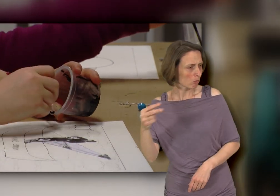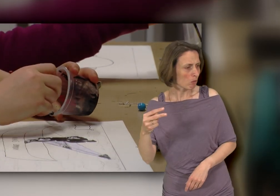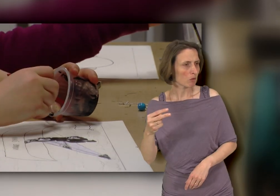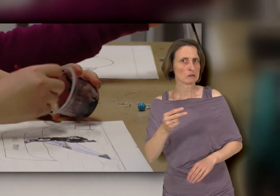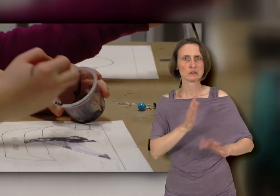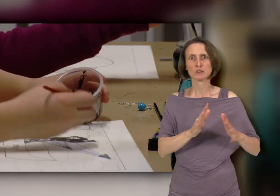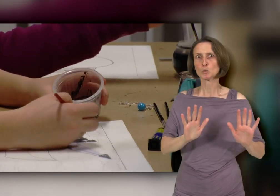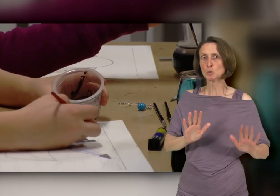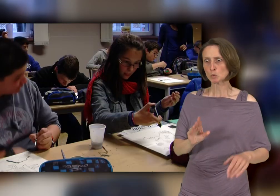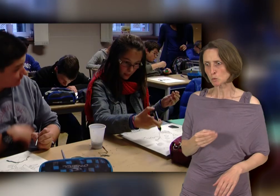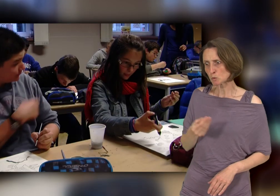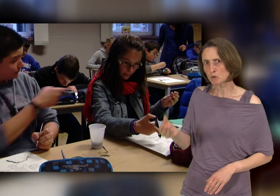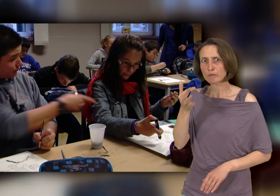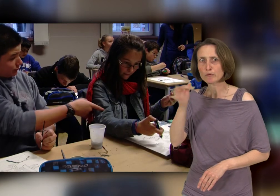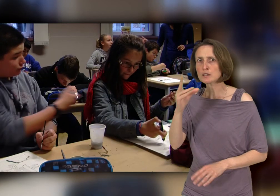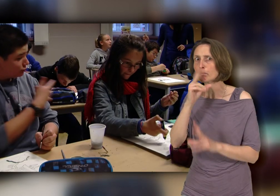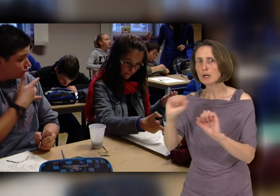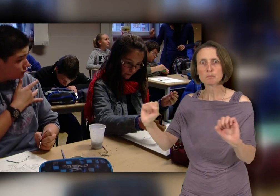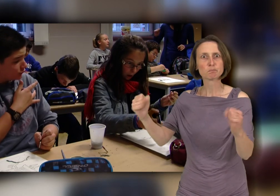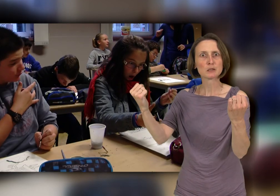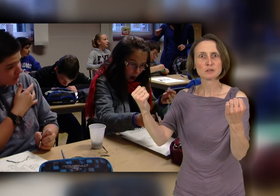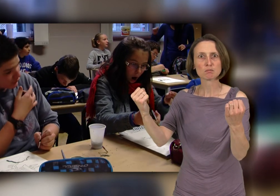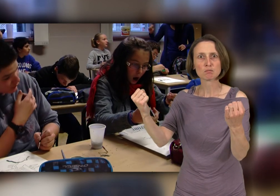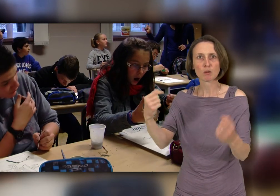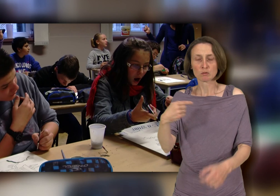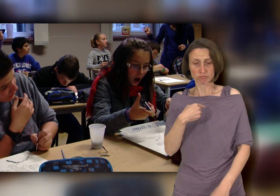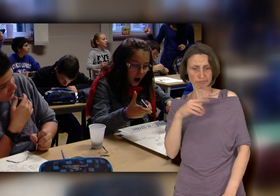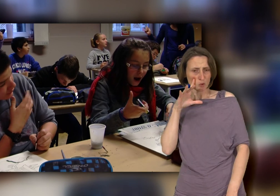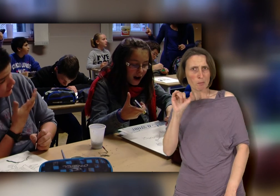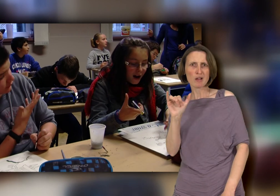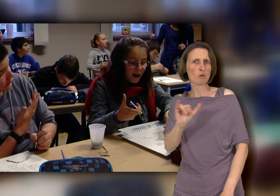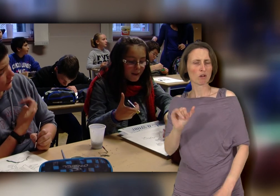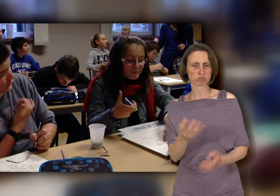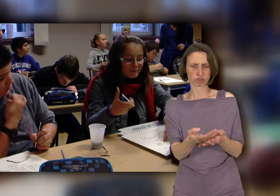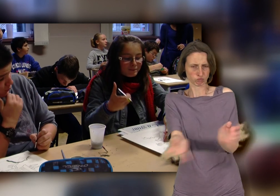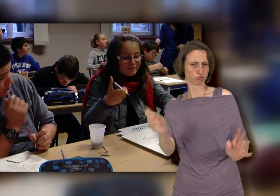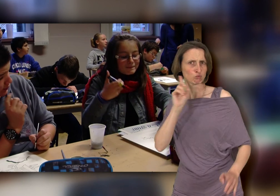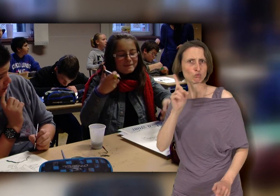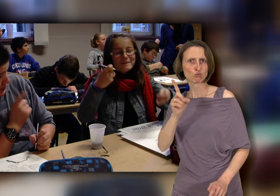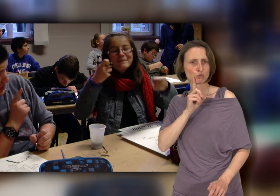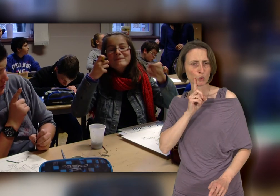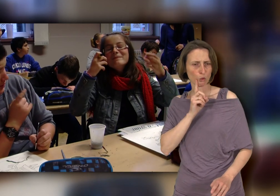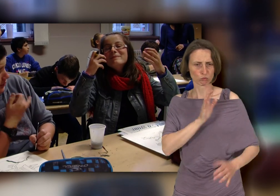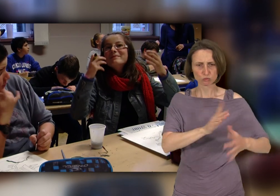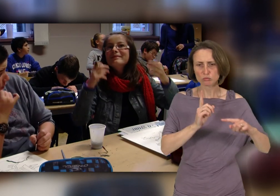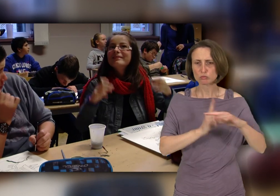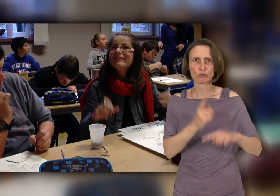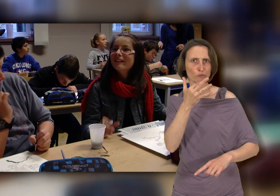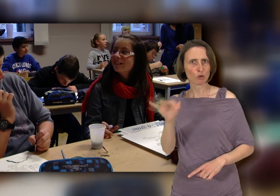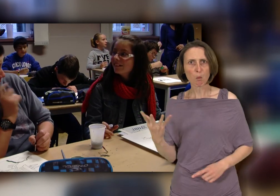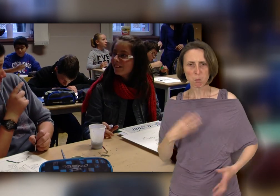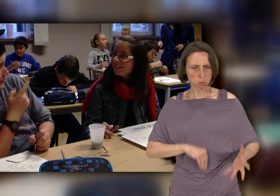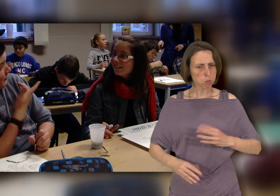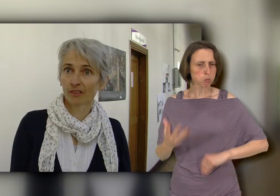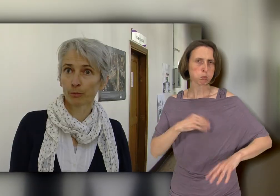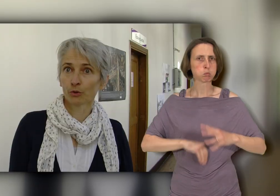En disant ça, en même temps, je suis tout à fait convaincue de l'importance dans la vie des enfants sourds,